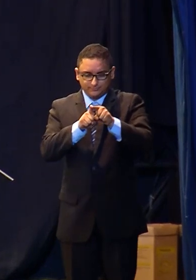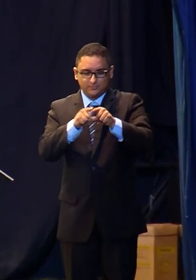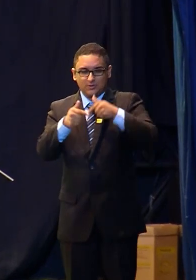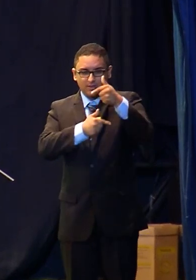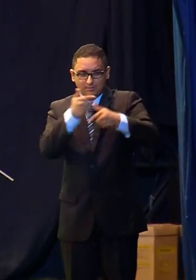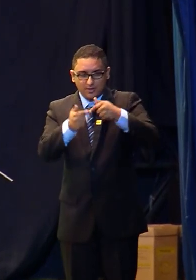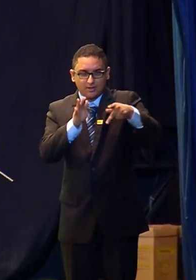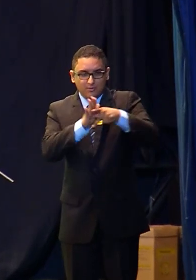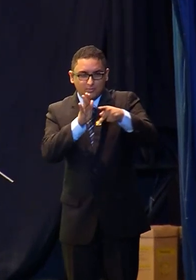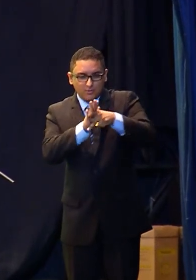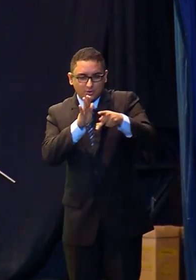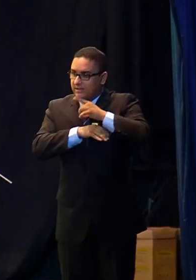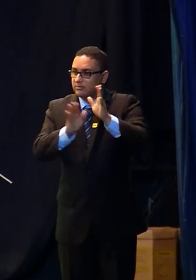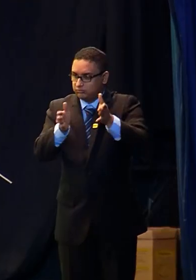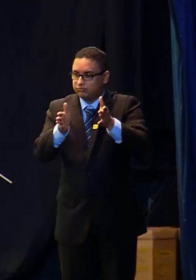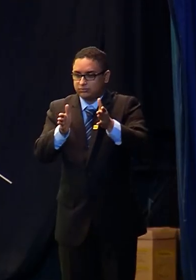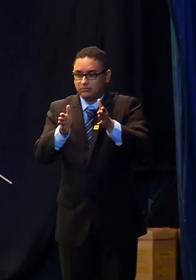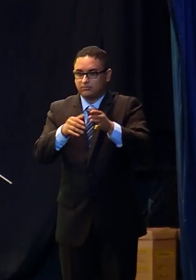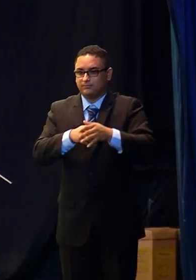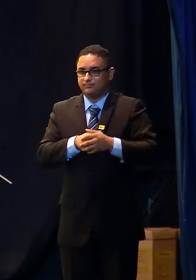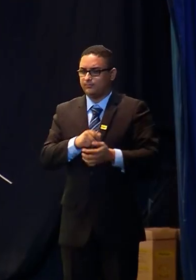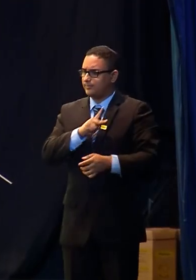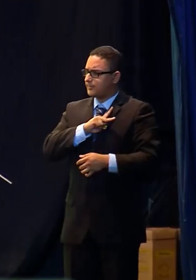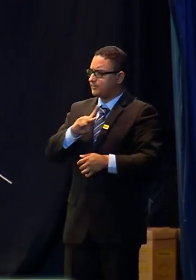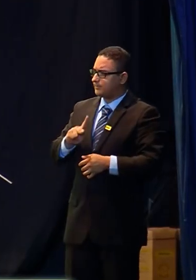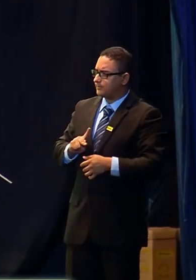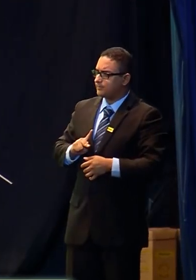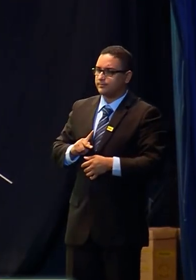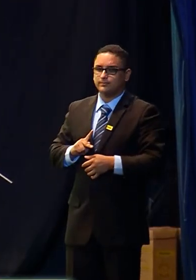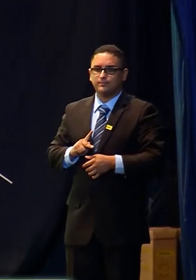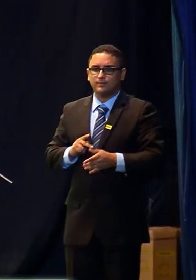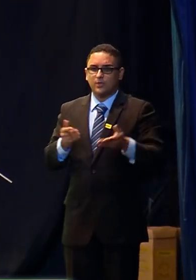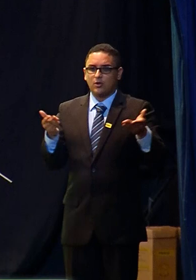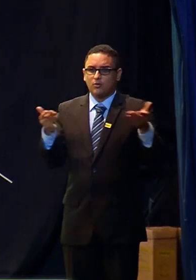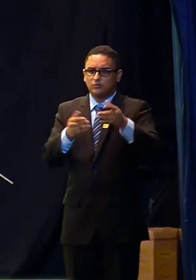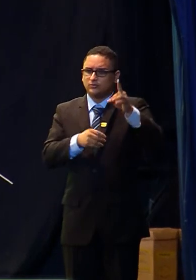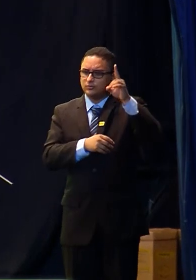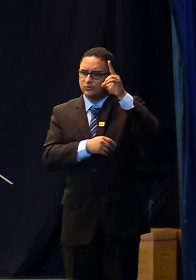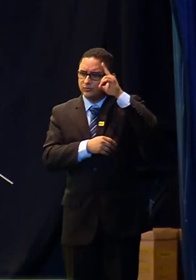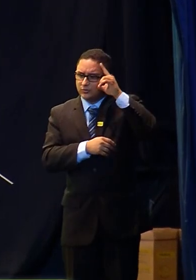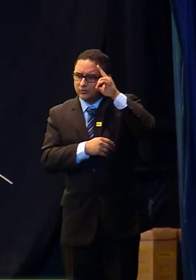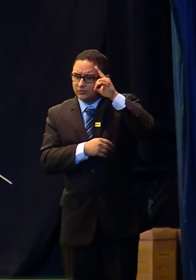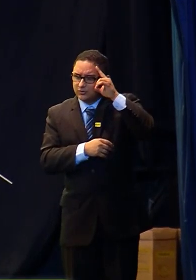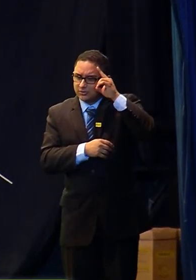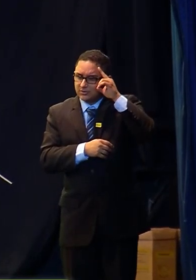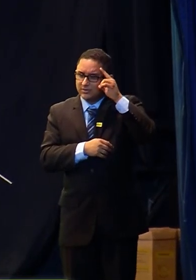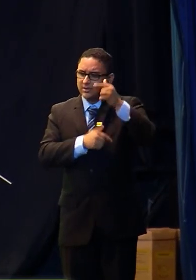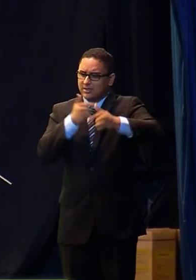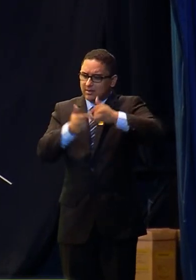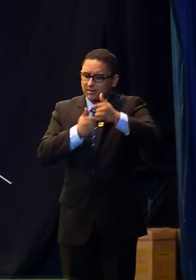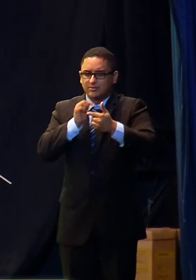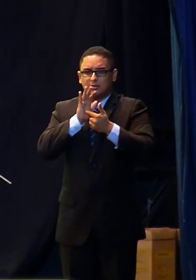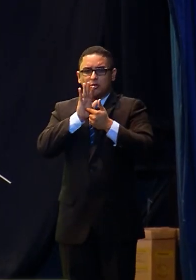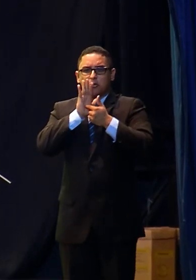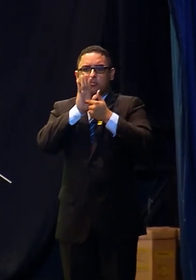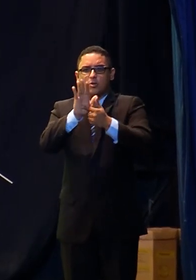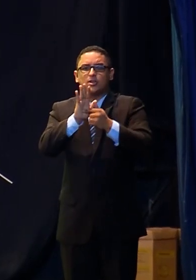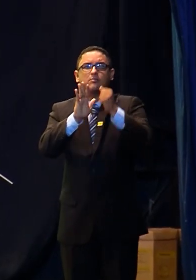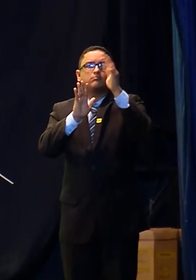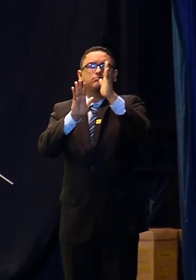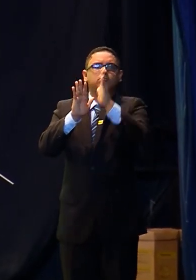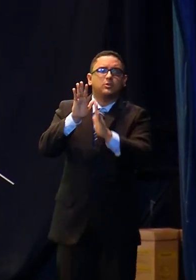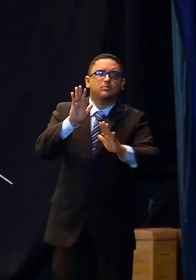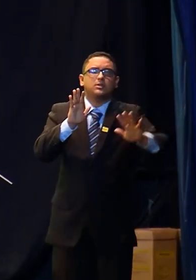em menos de 4 meses. Presidente, o que nós fazemos aqui todos os dias é mostrar para o Brasil